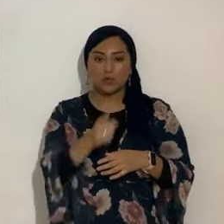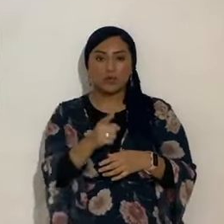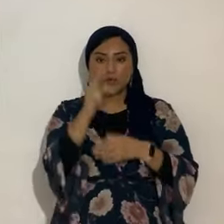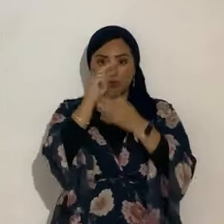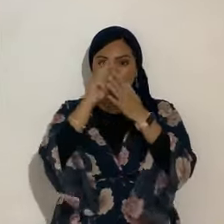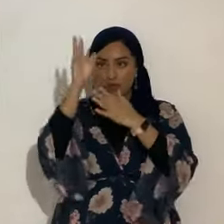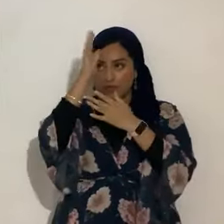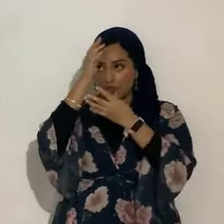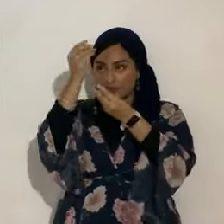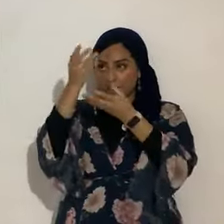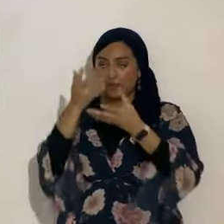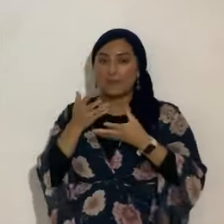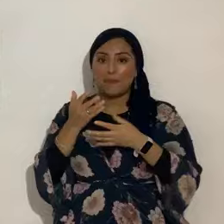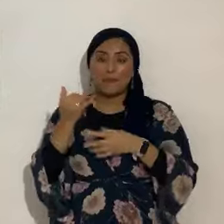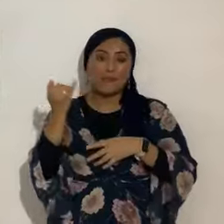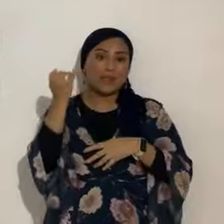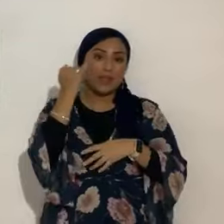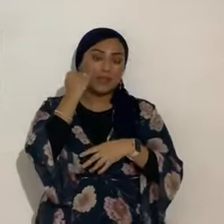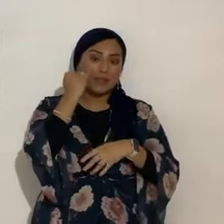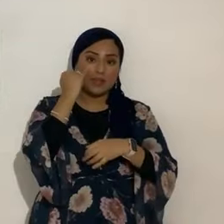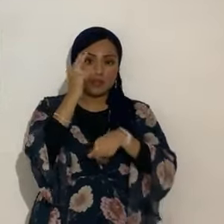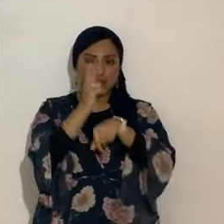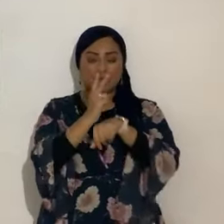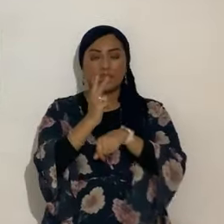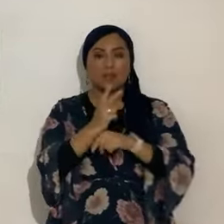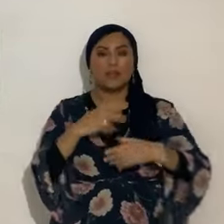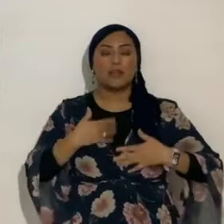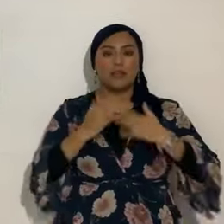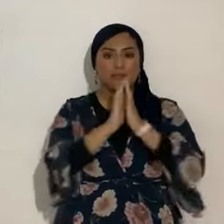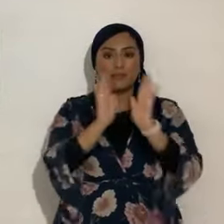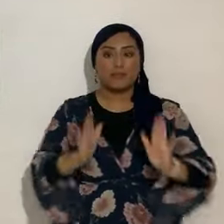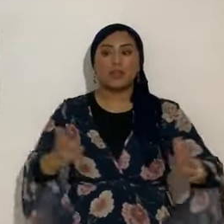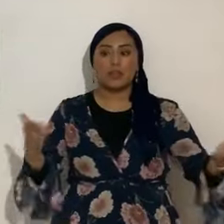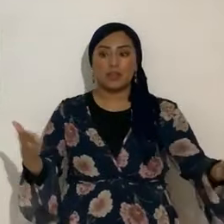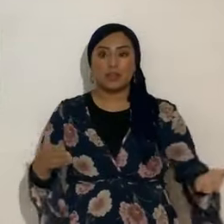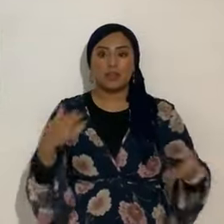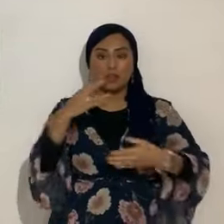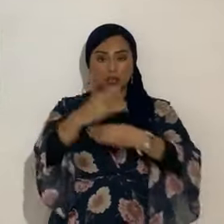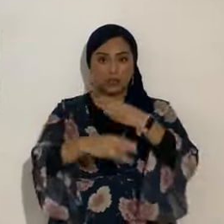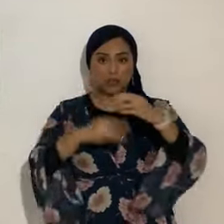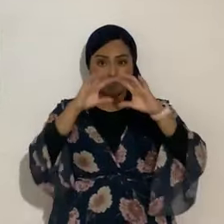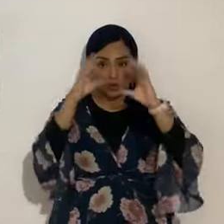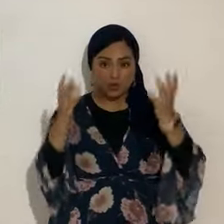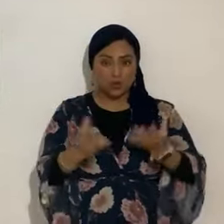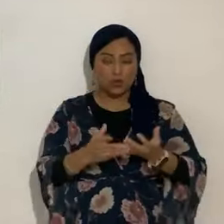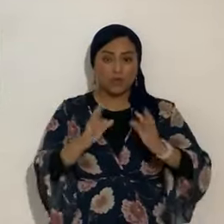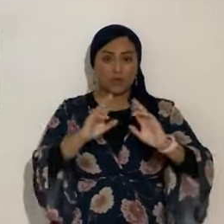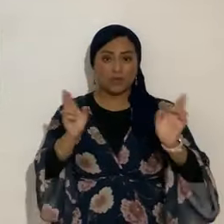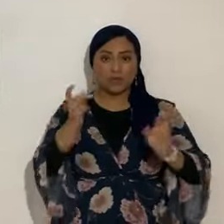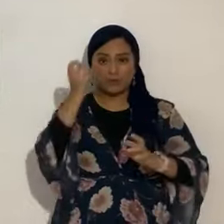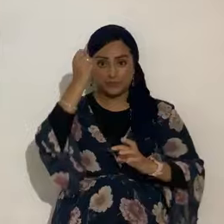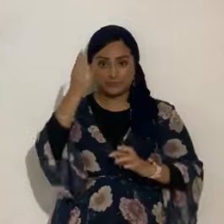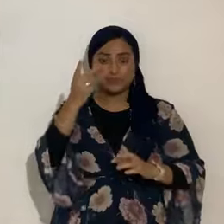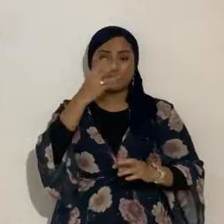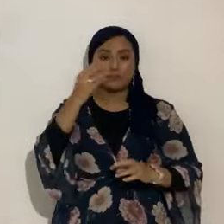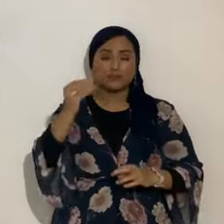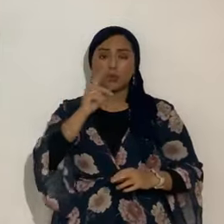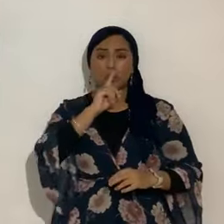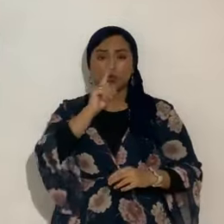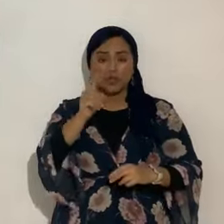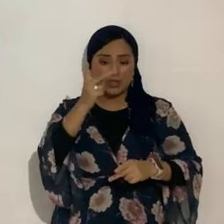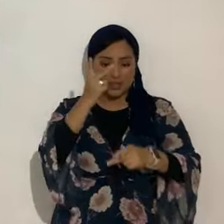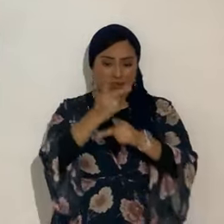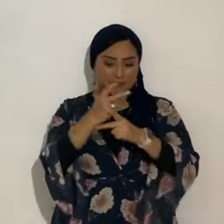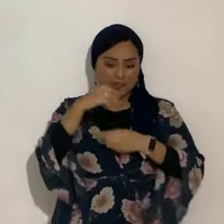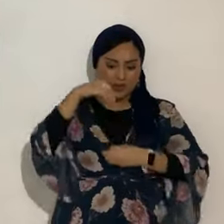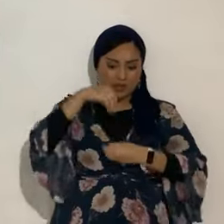diga si la congregación Gozo y Paz local y mundial ya entendió esto y de veras lo guarda en su